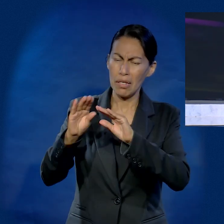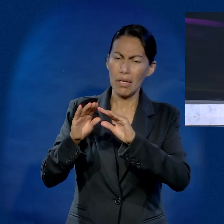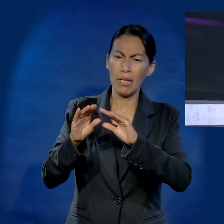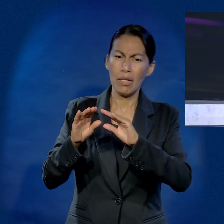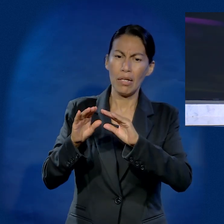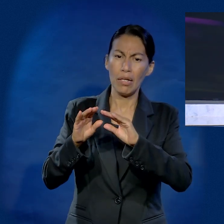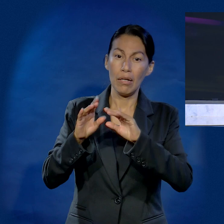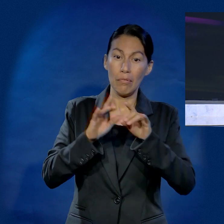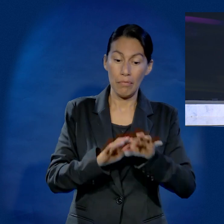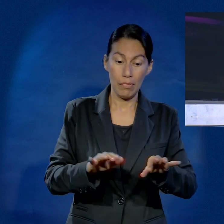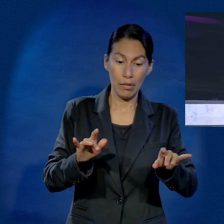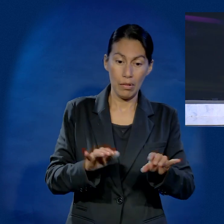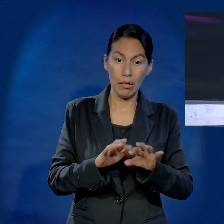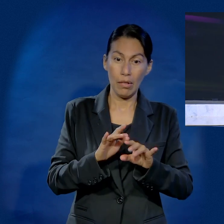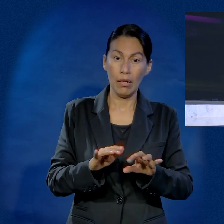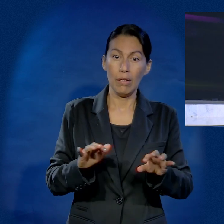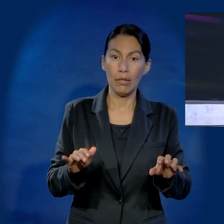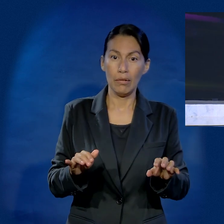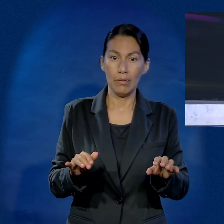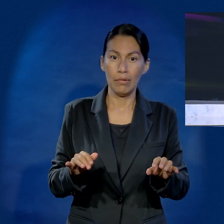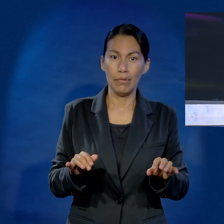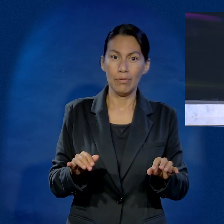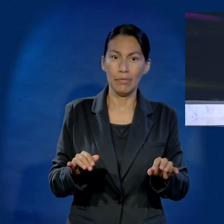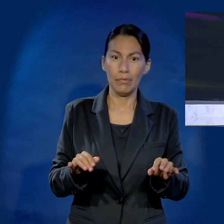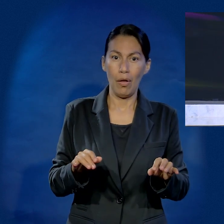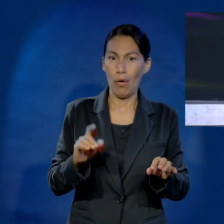enseñar, tocar piano.